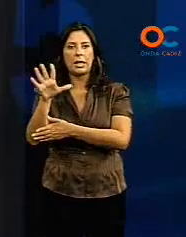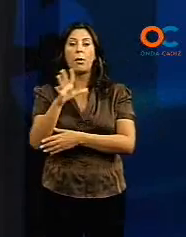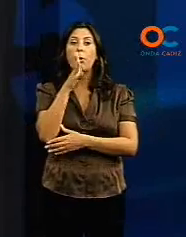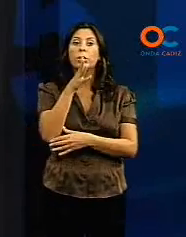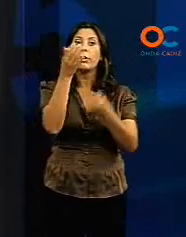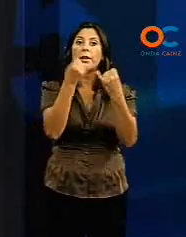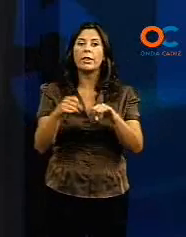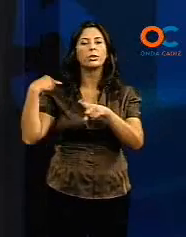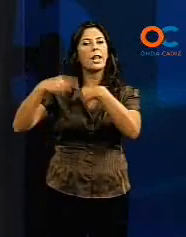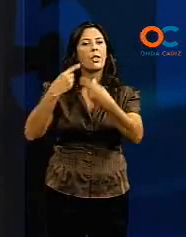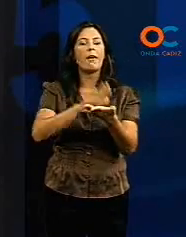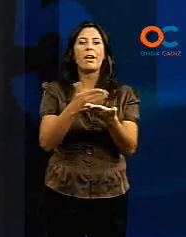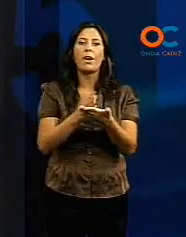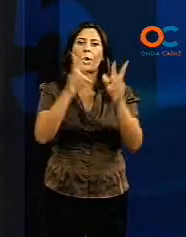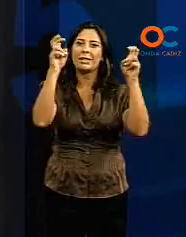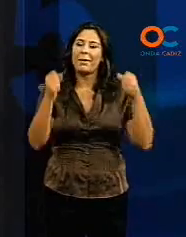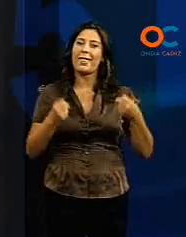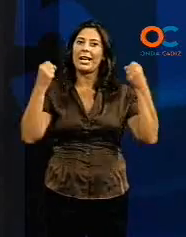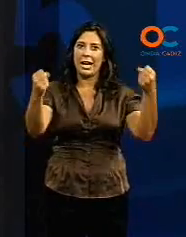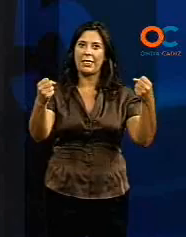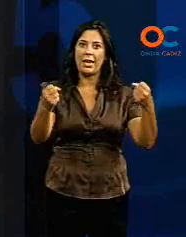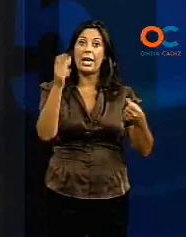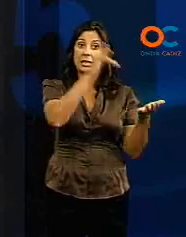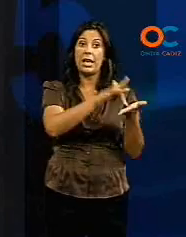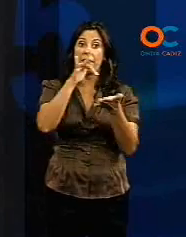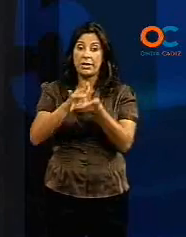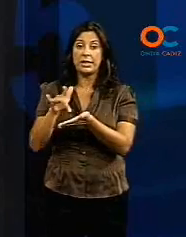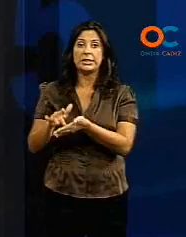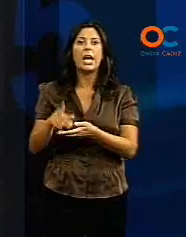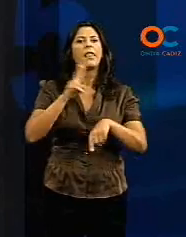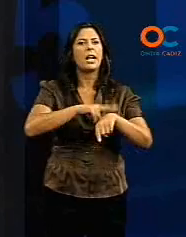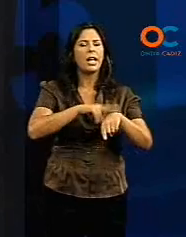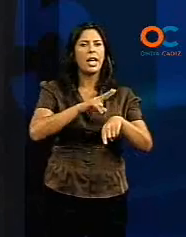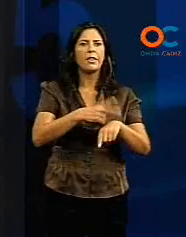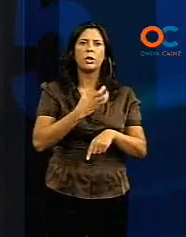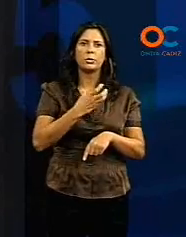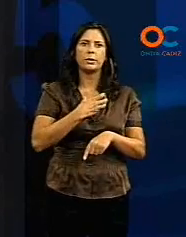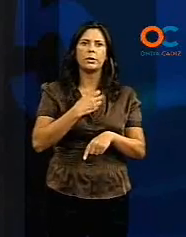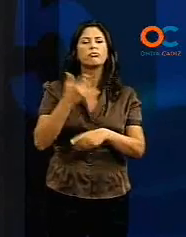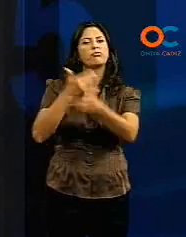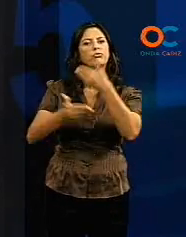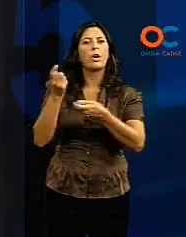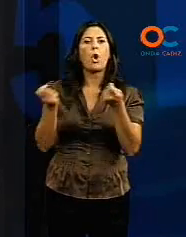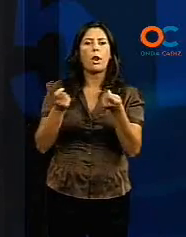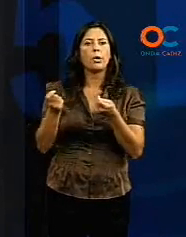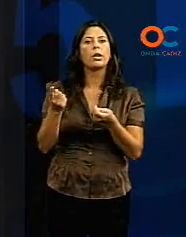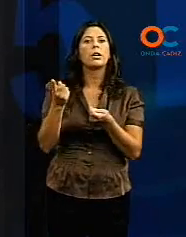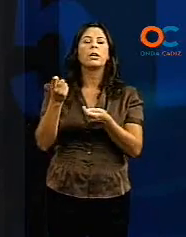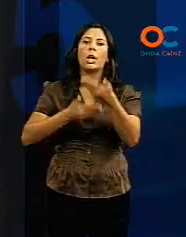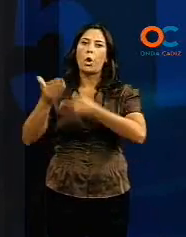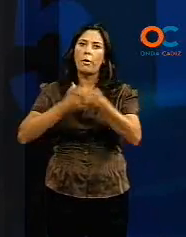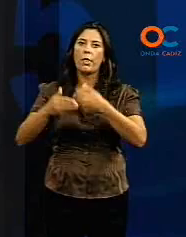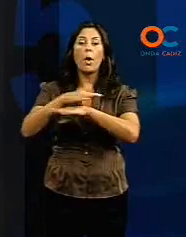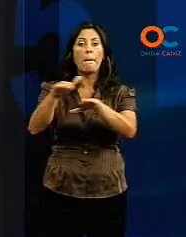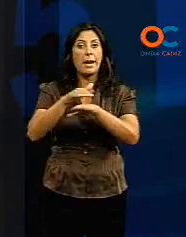de la celebración de las tradicionales barbacoas del Trofeo Carranza. En esta fecha, todas las delegaciones del consistorio estarán en